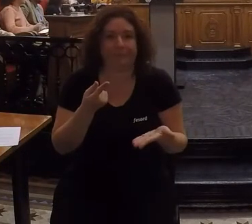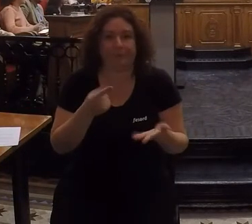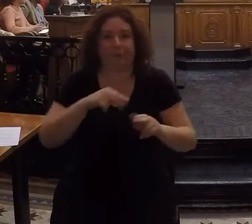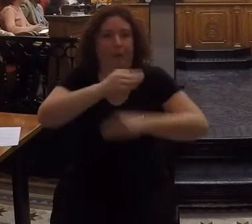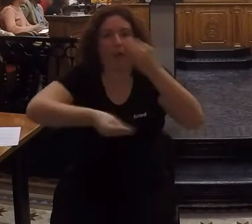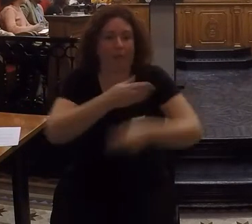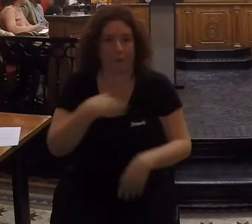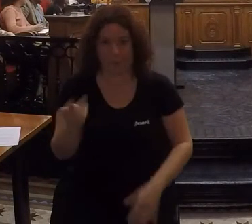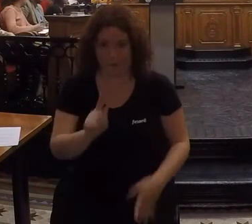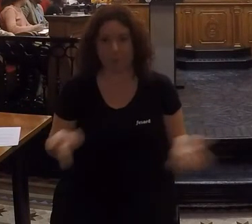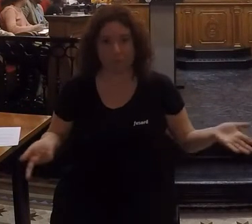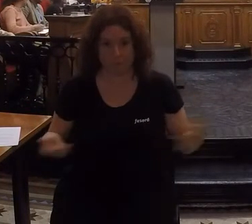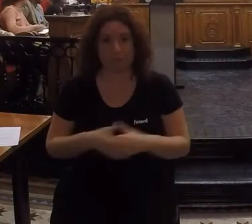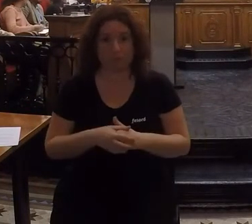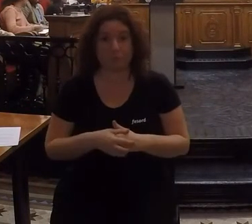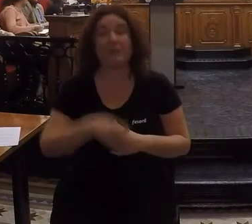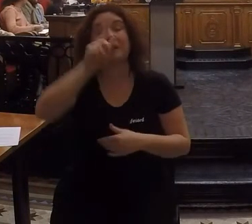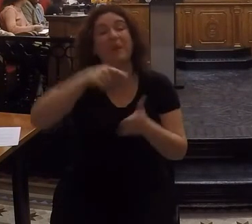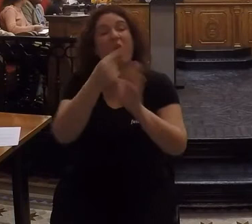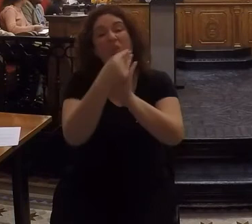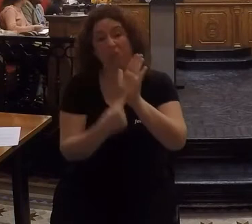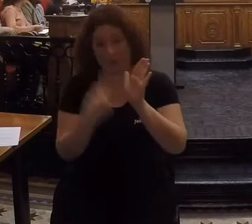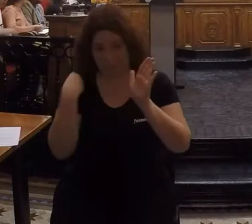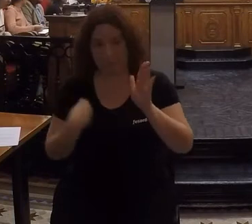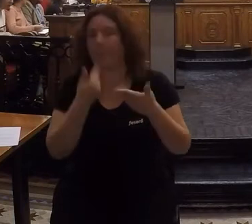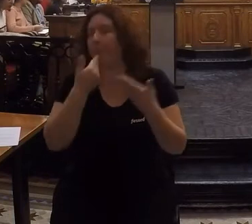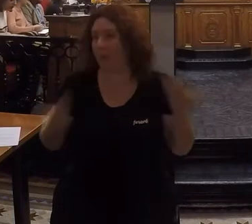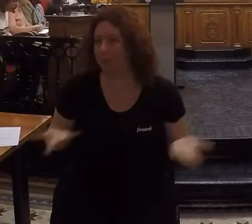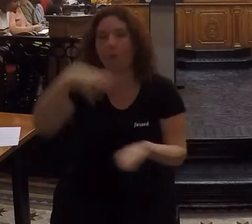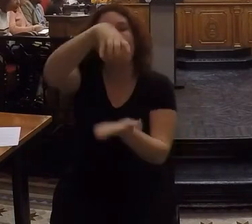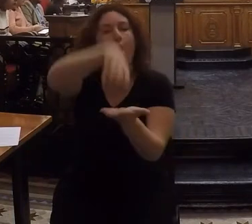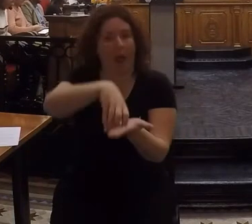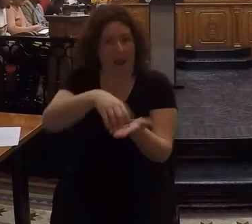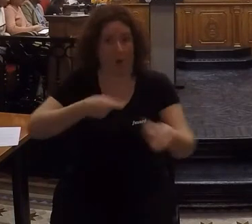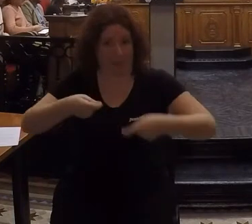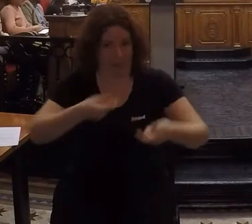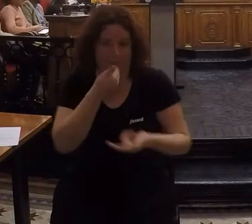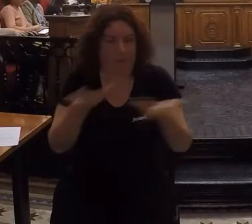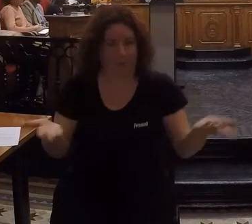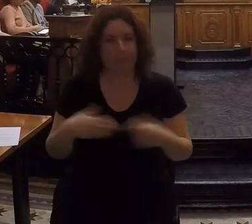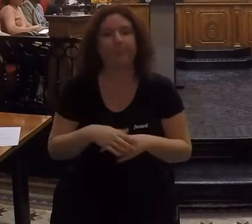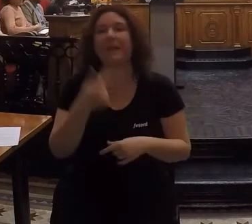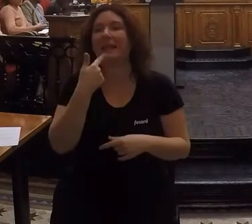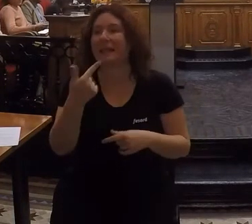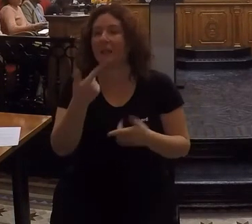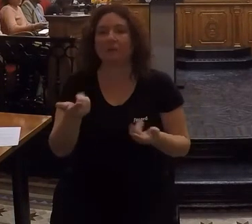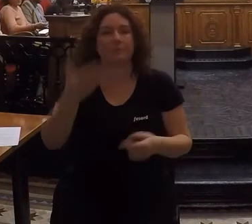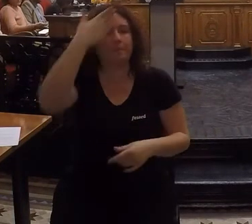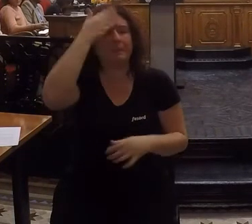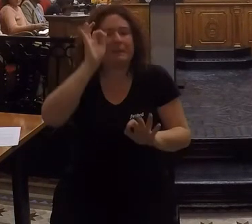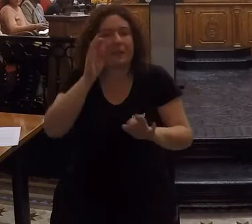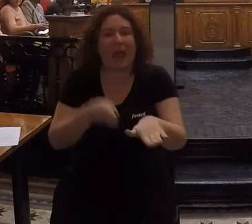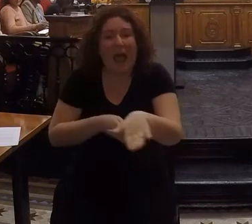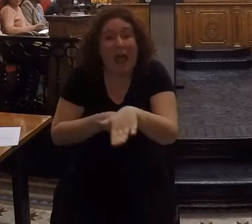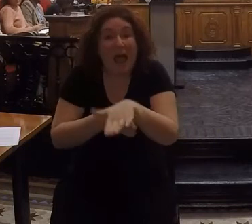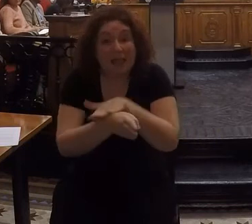decía, el tema de las condiciones, pues que el local, por ejemplo, cuando decía de los locales comerciales, tenga como único principal acceso la